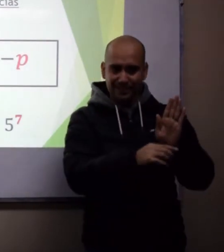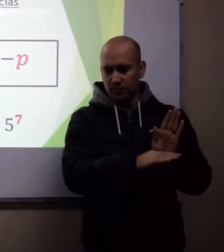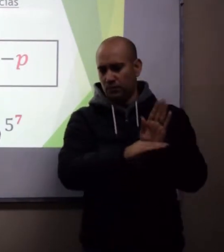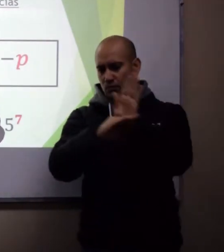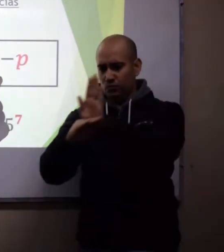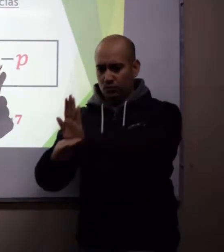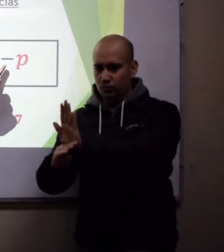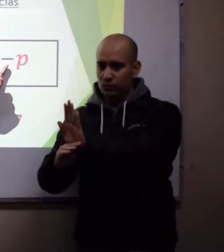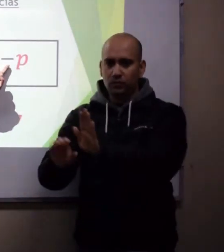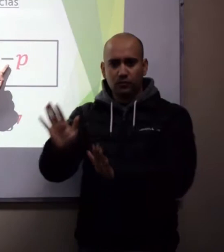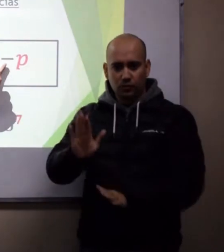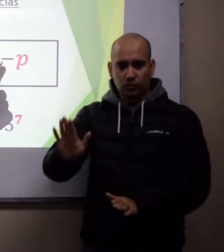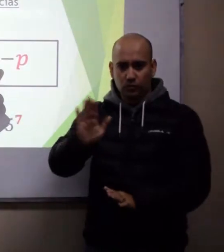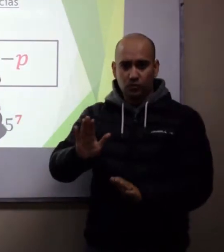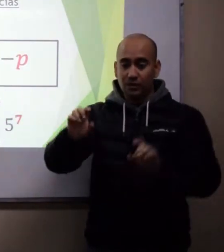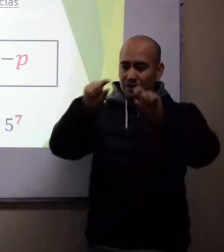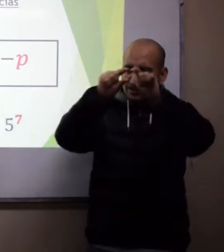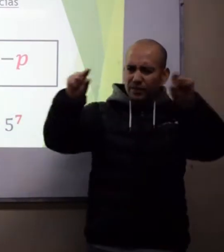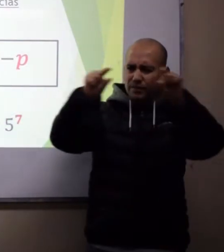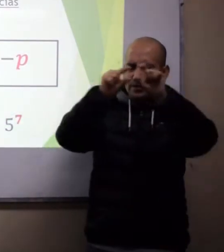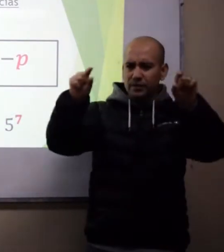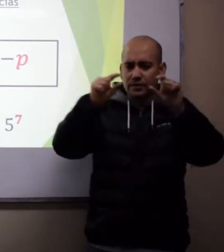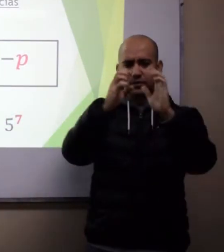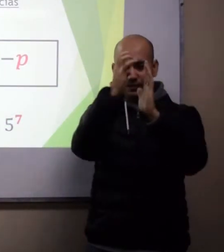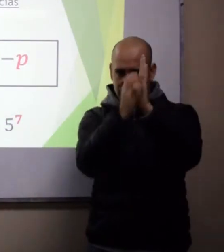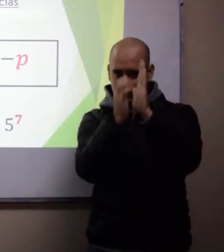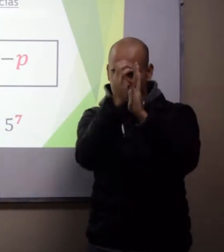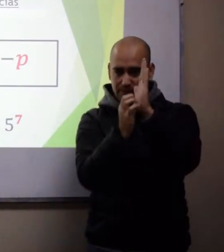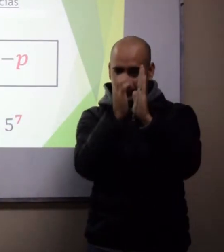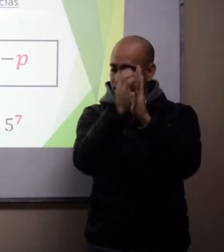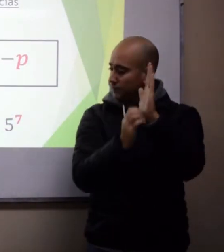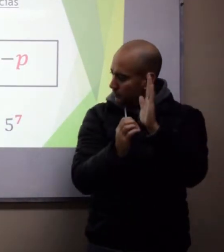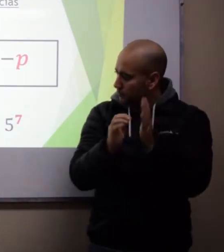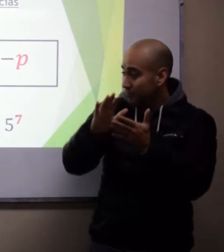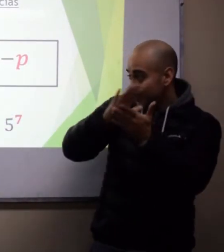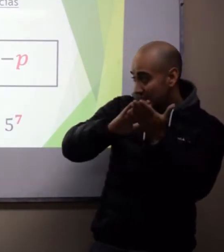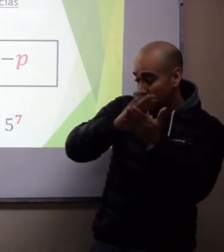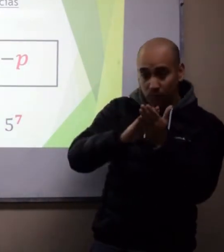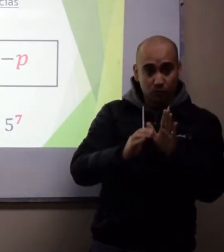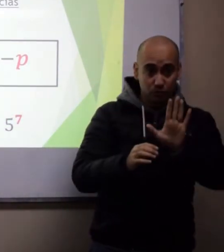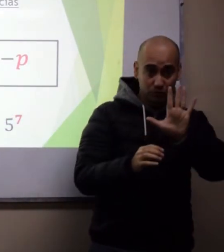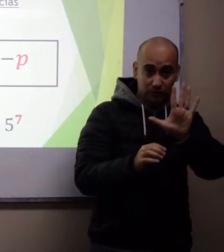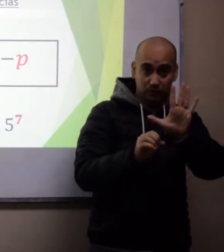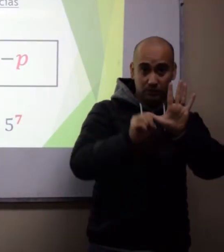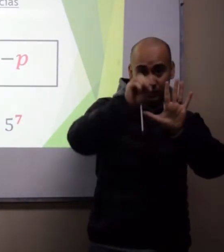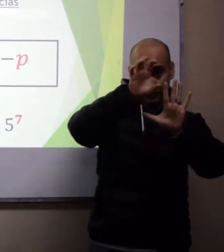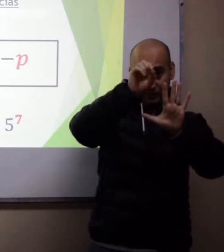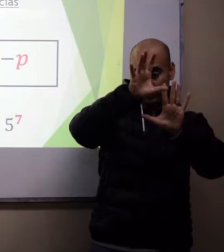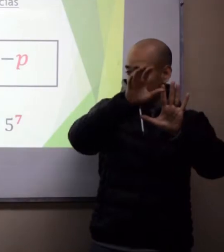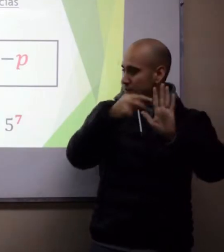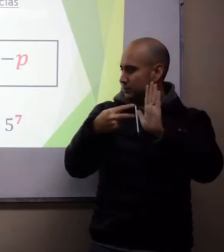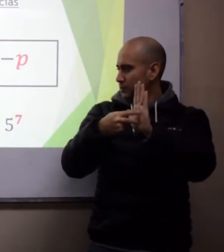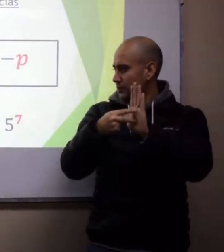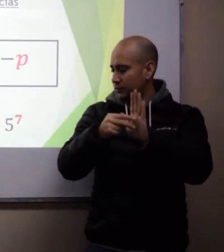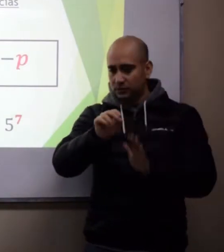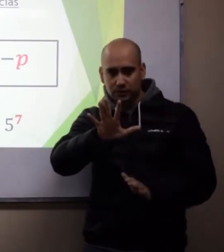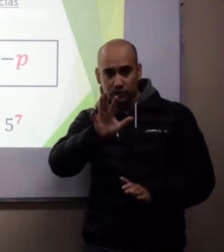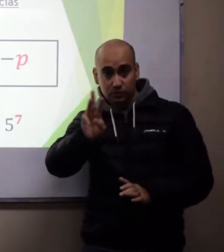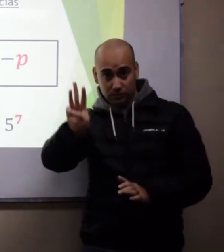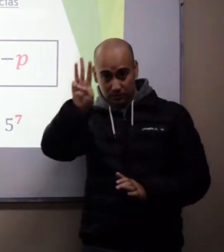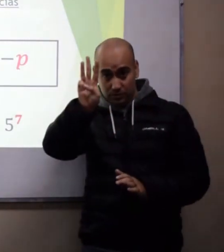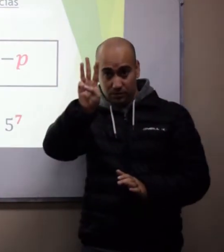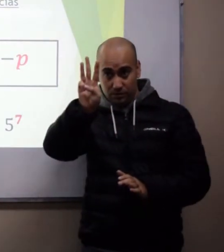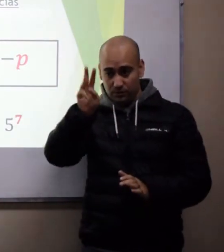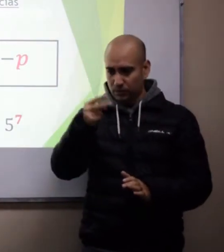base y se restan los exponentes. Acá tengo un ejemplo. Se conserva el